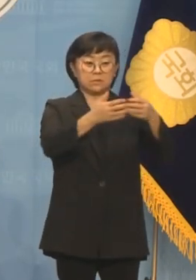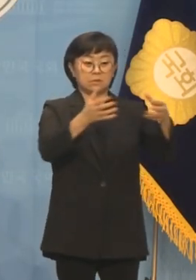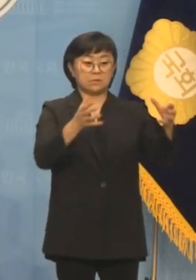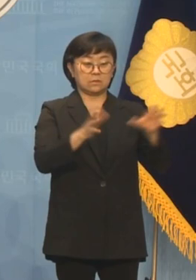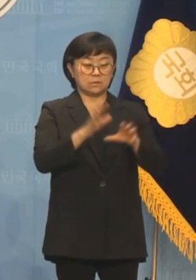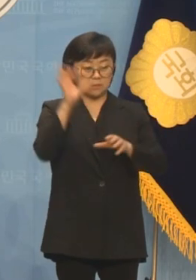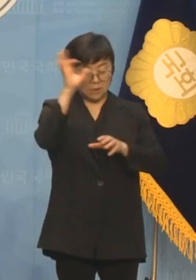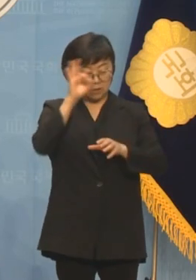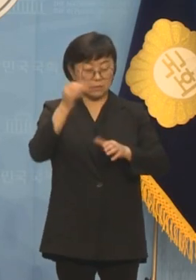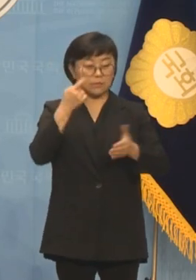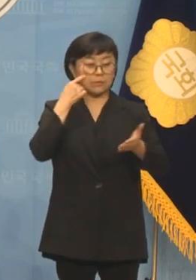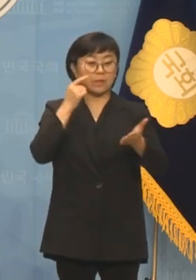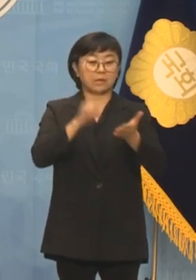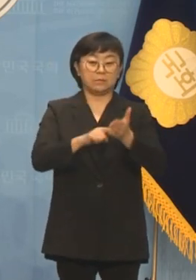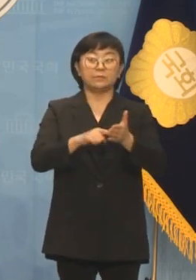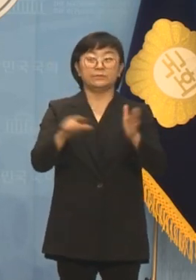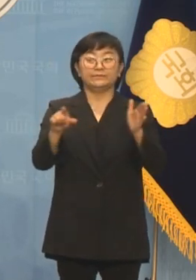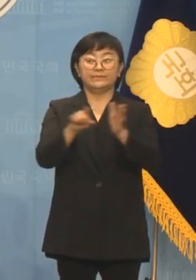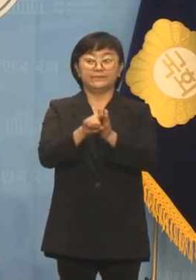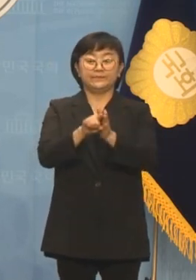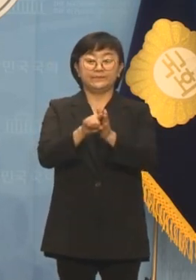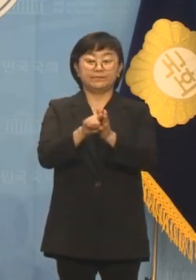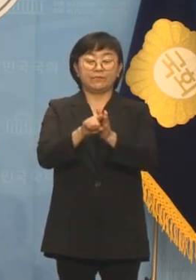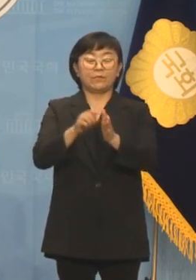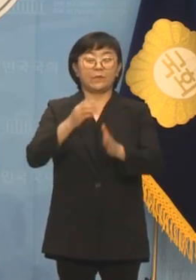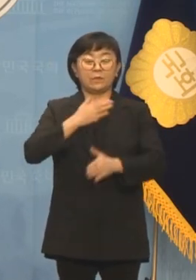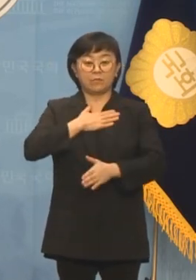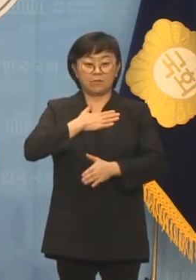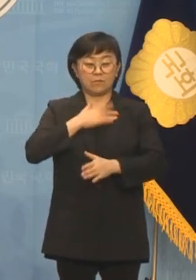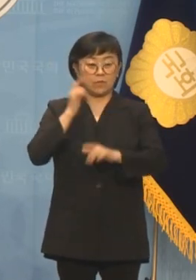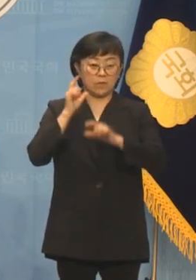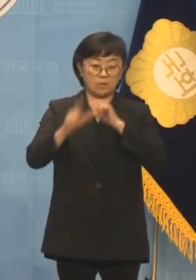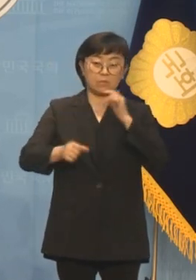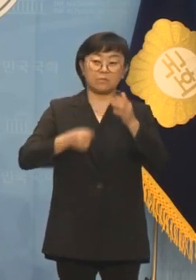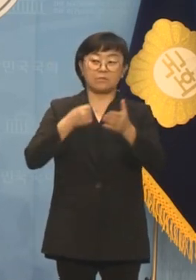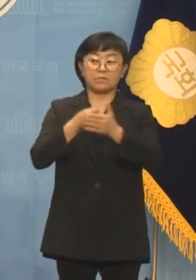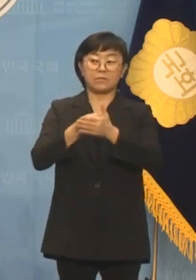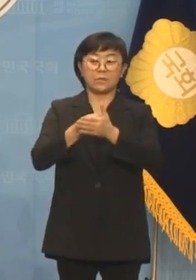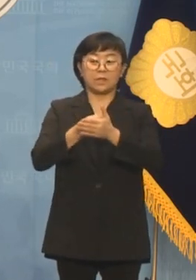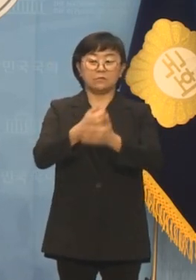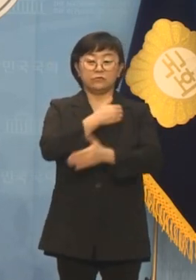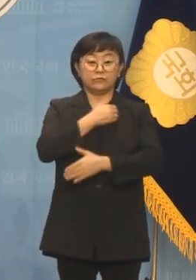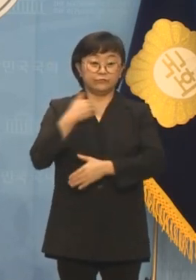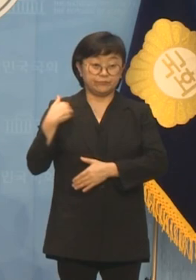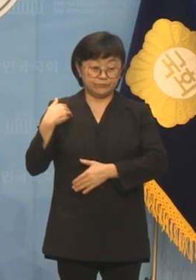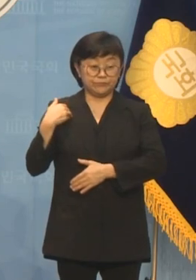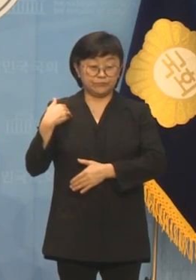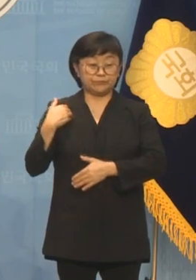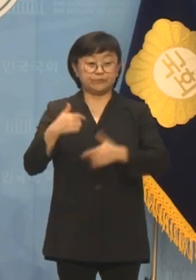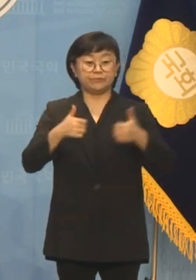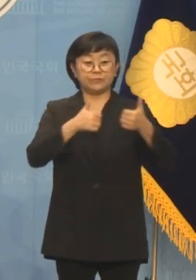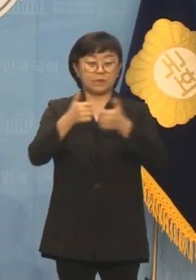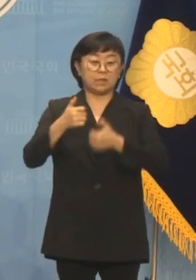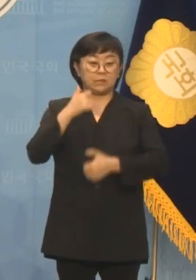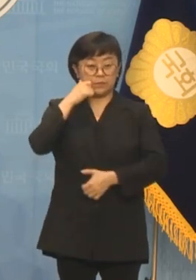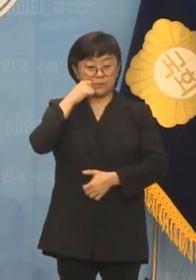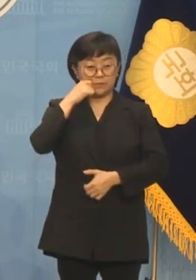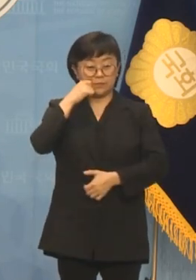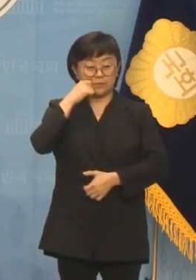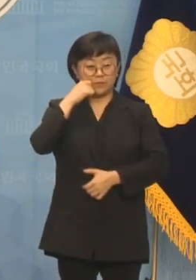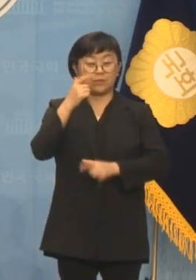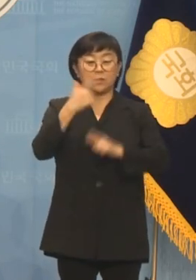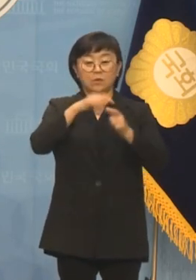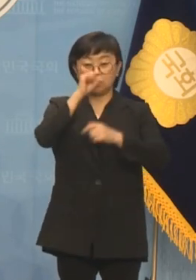발굴할 것으로 믿습니다. 이런 저의 고민과 결정을 충분히 상의드리지 못했습니다. 더